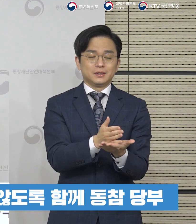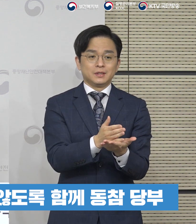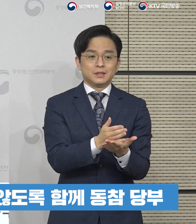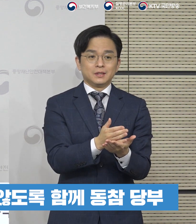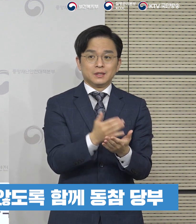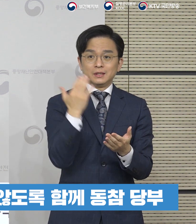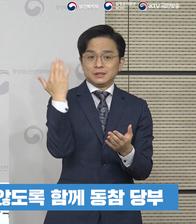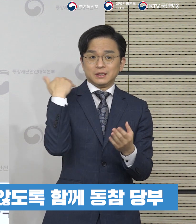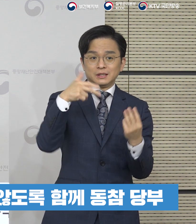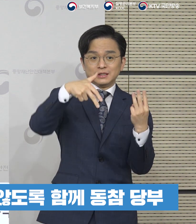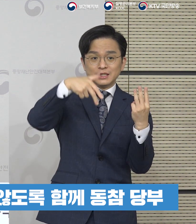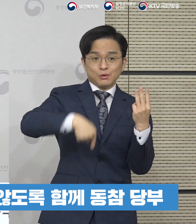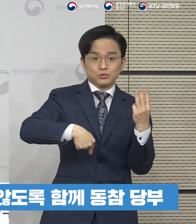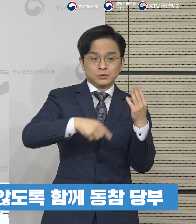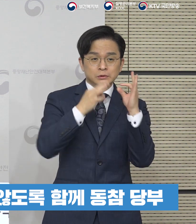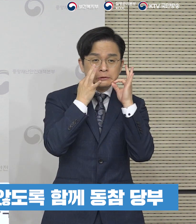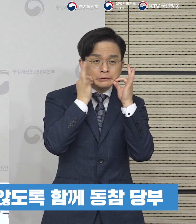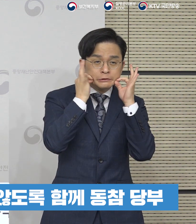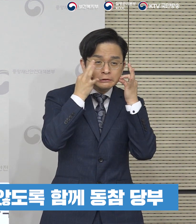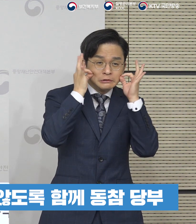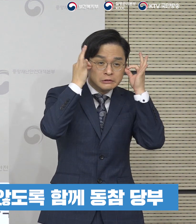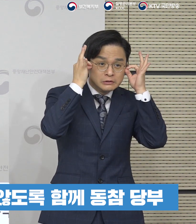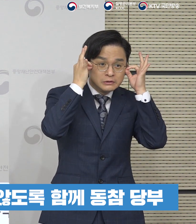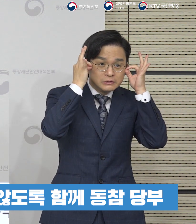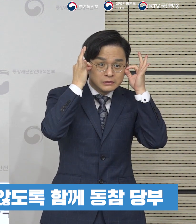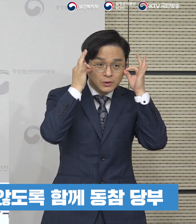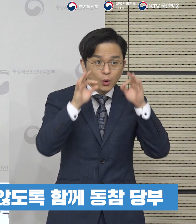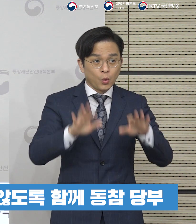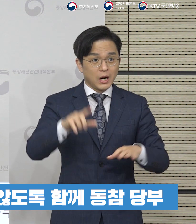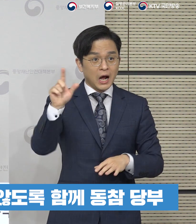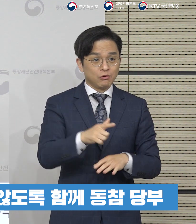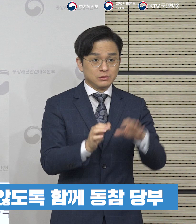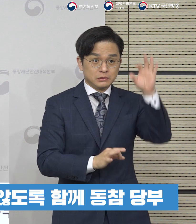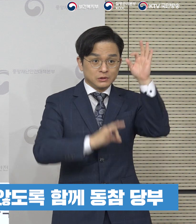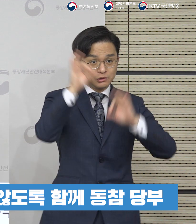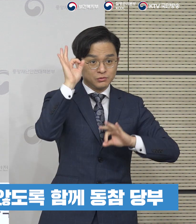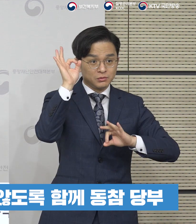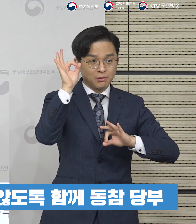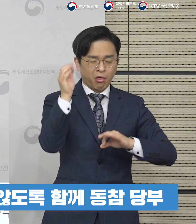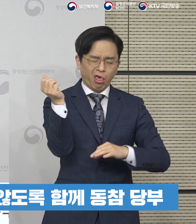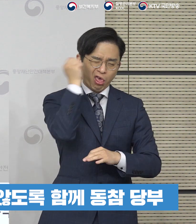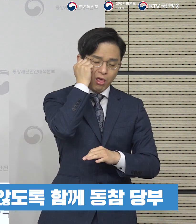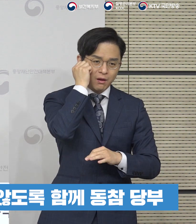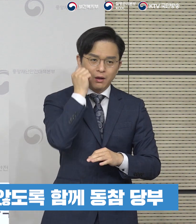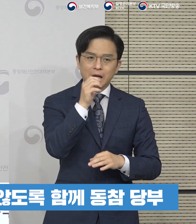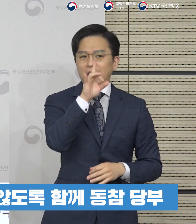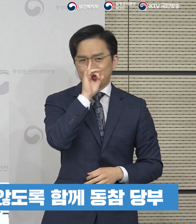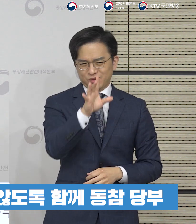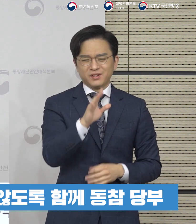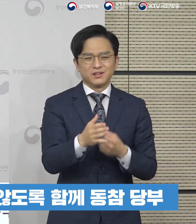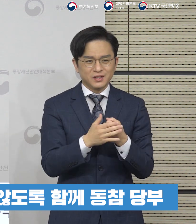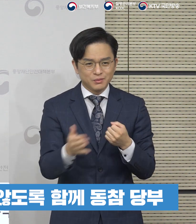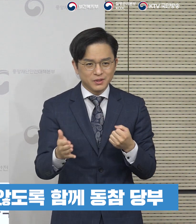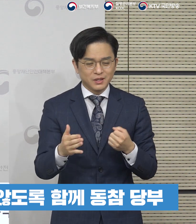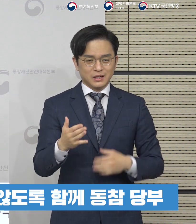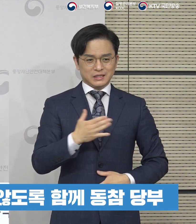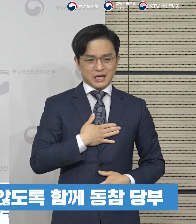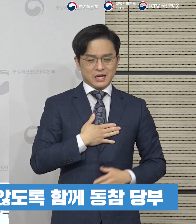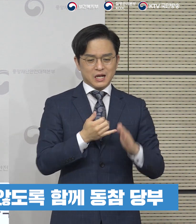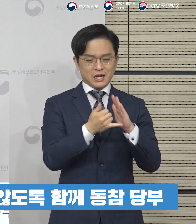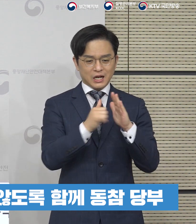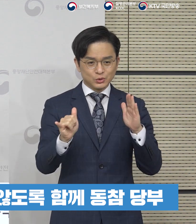긴장의 끈을 놓아서는 안 되며 지난 3주간의 노력이 허무하게 사라지지 않도록 나와 우리